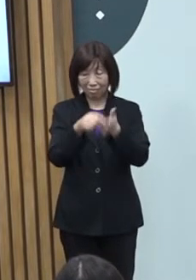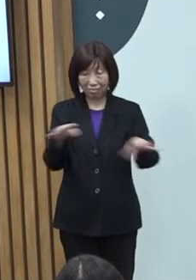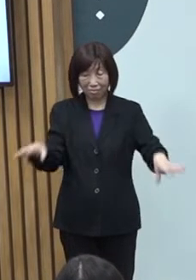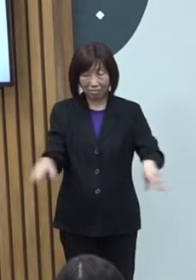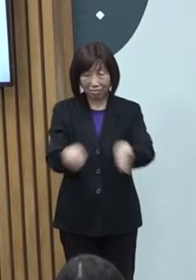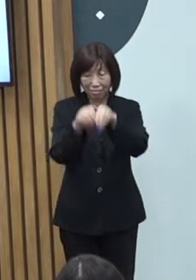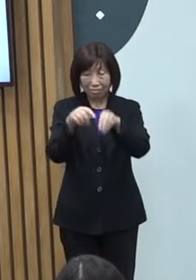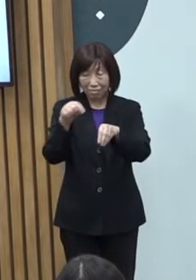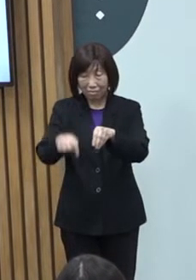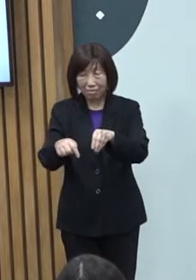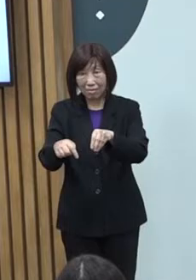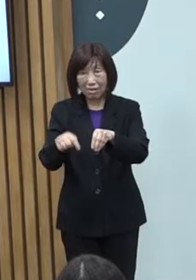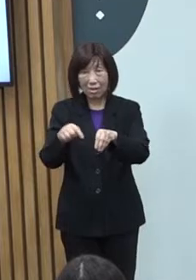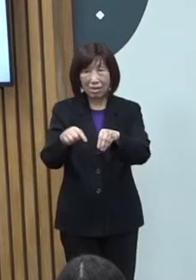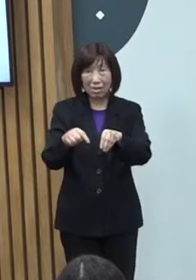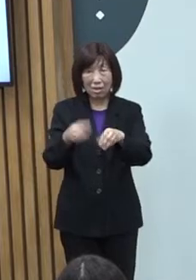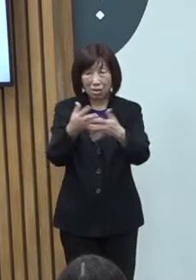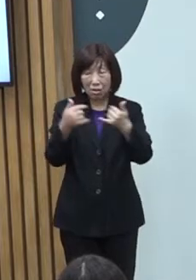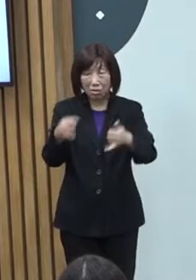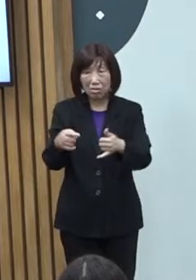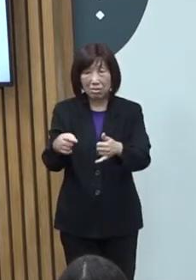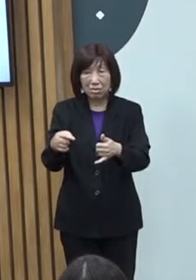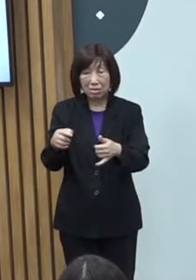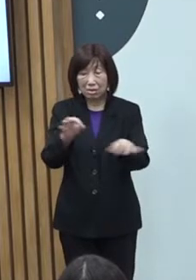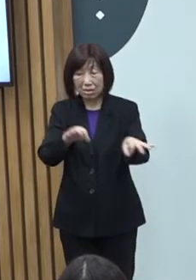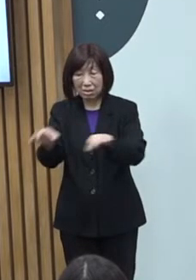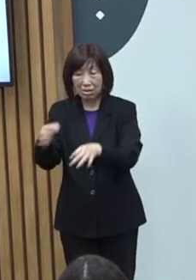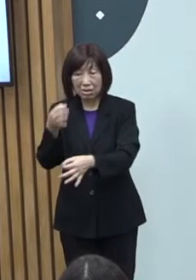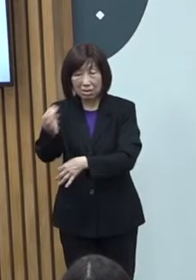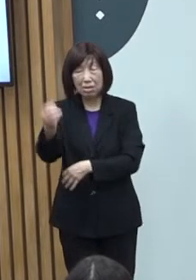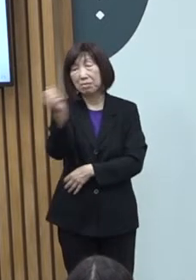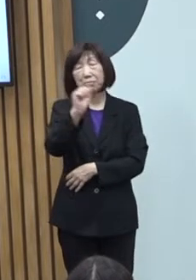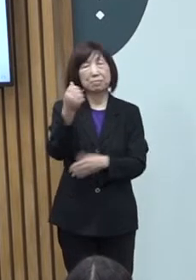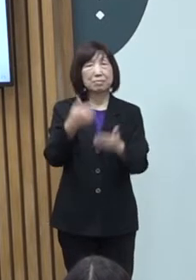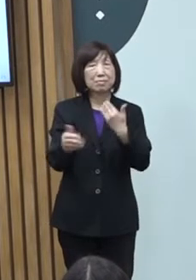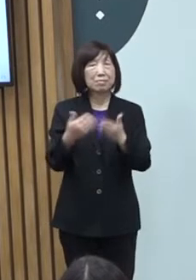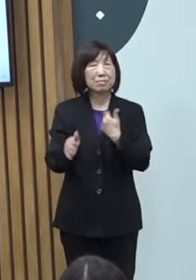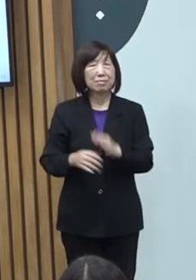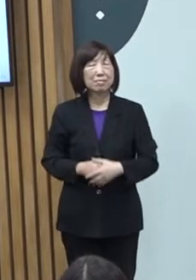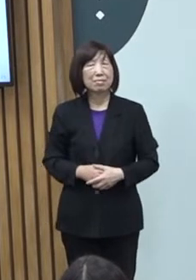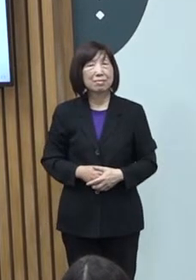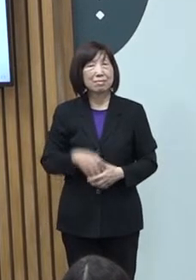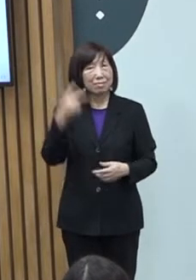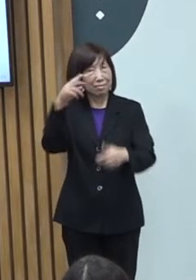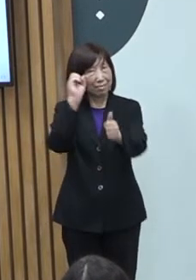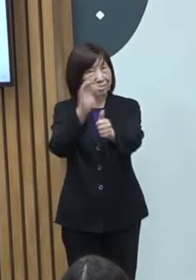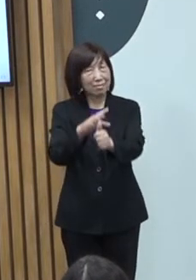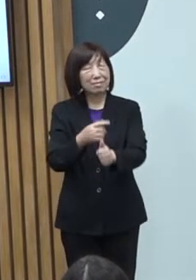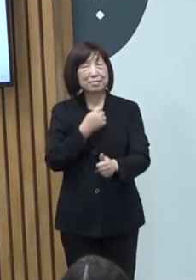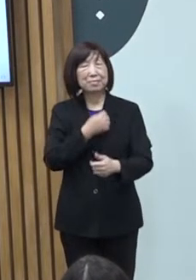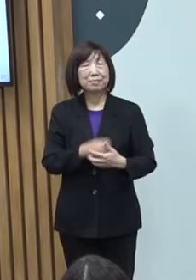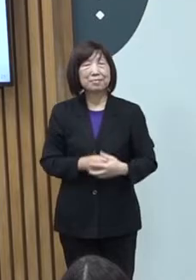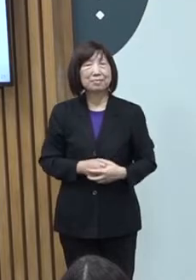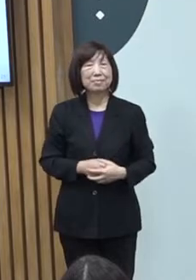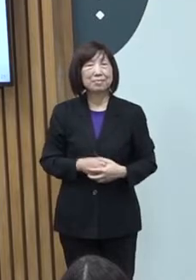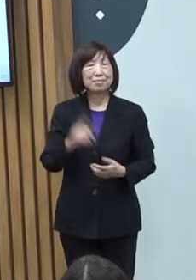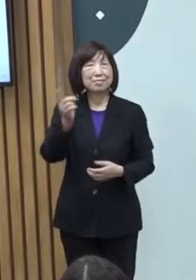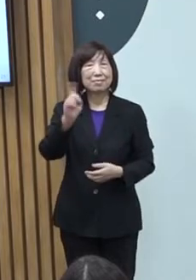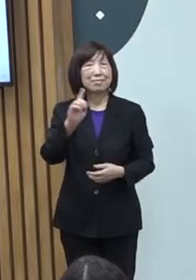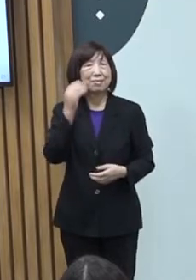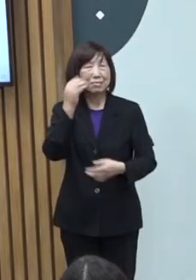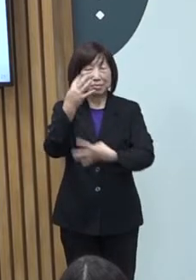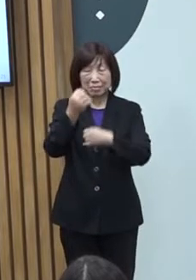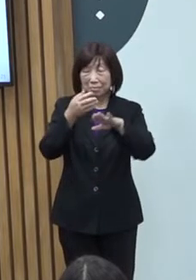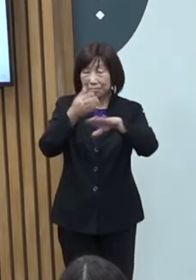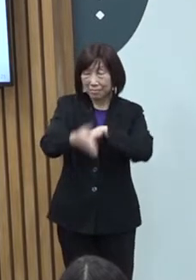呢暂时不能够适用这项的服务。那最后呢还是要提醒各位车主，你如果预期